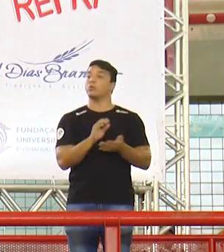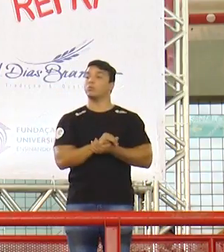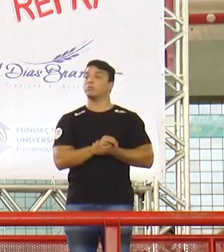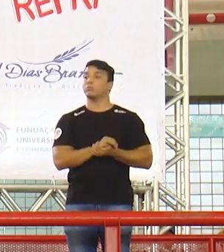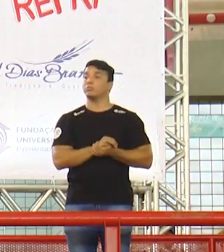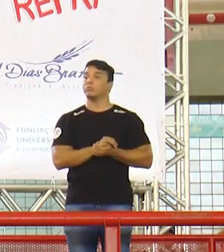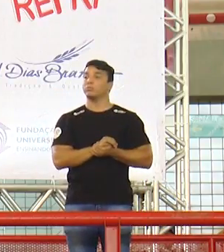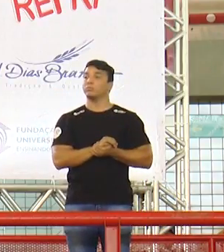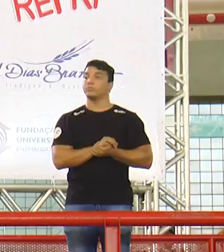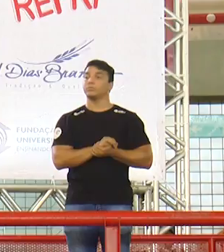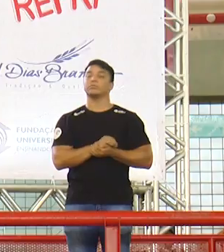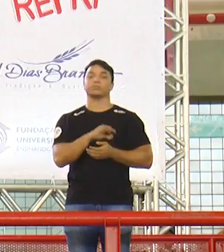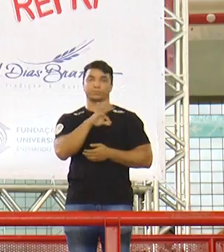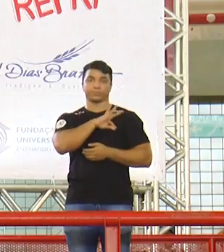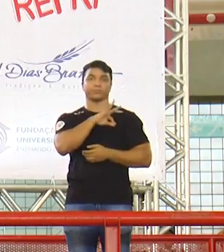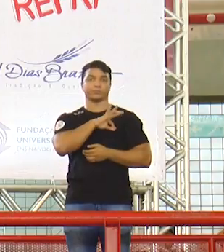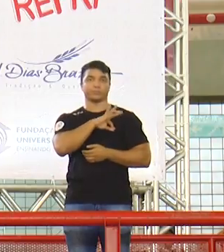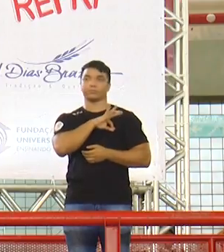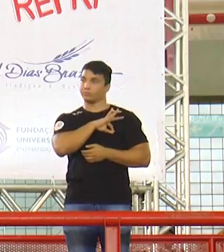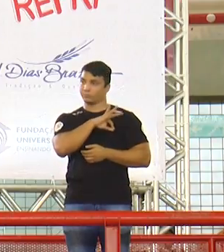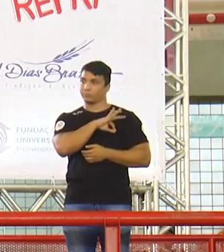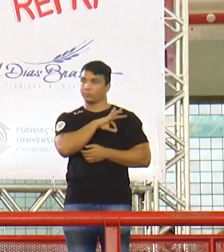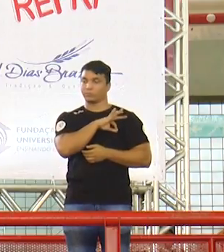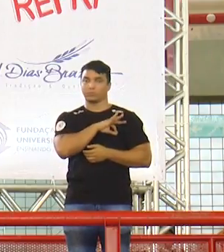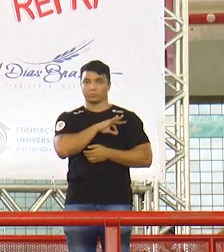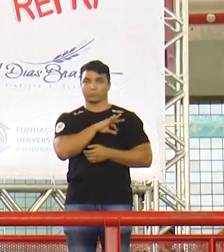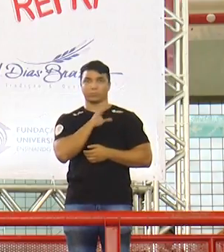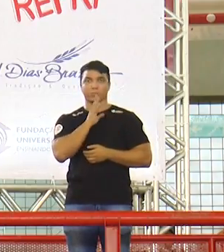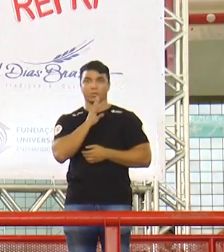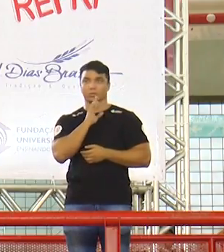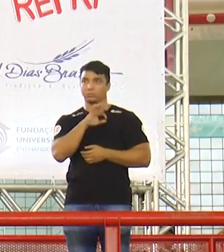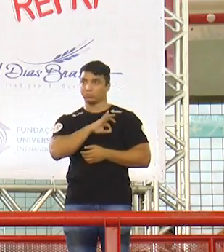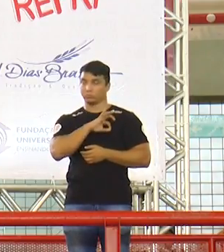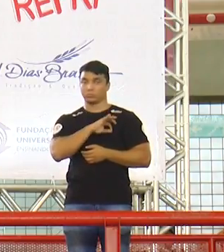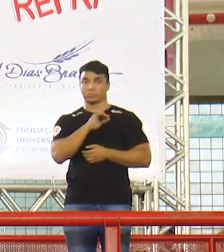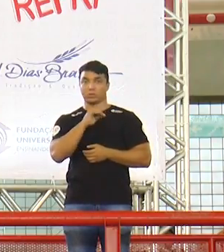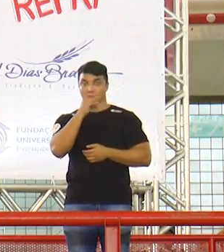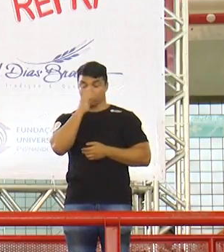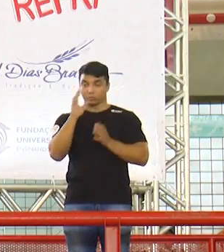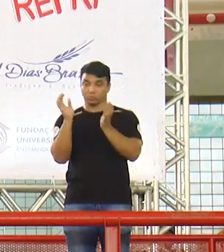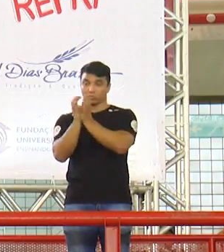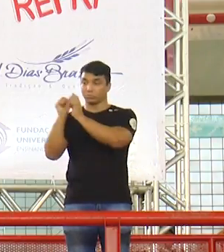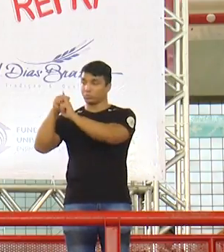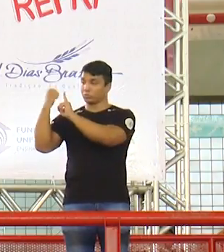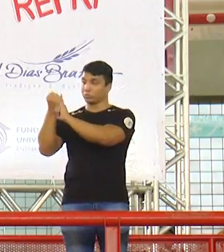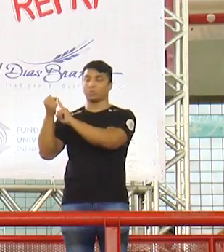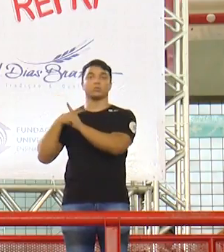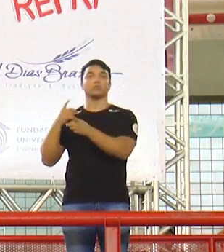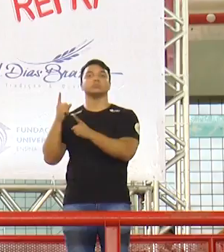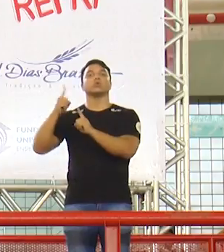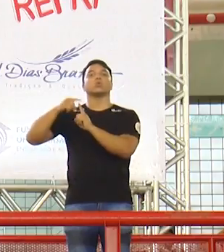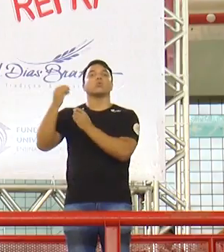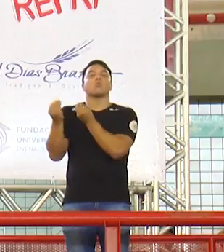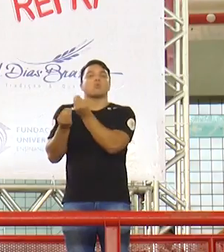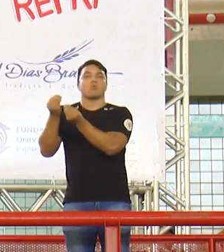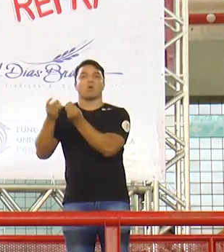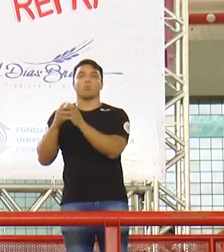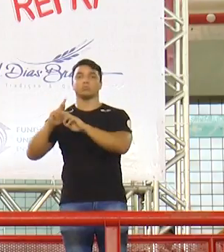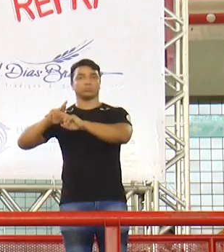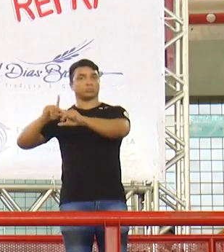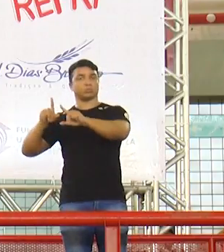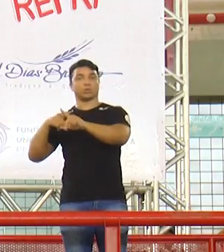social? Policiais, está vendo? Está vendo que dependendo do grupo social tem uma forma de expressão? Isso